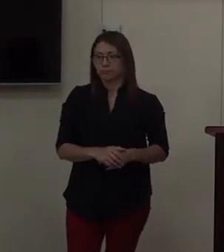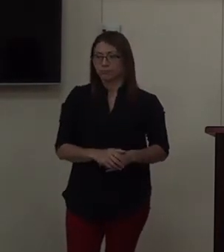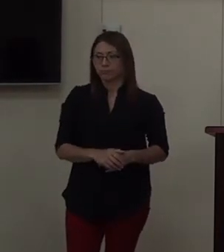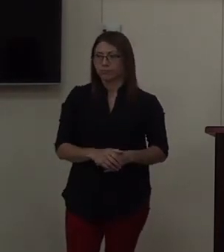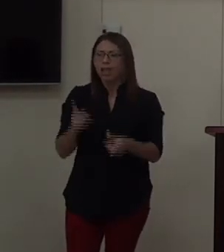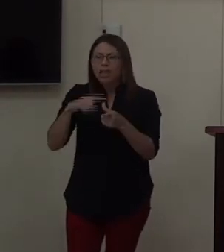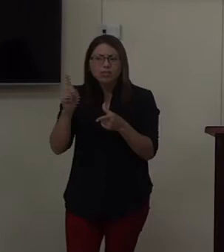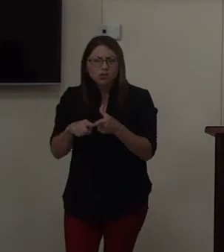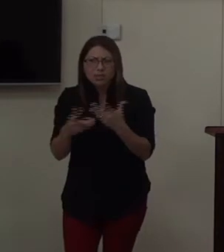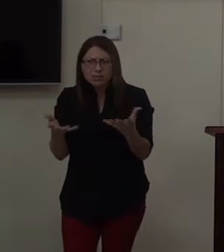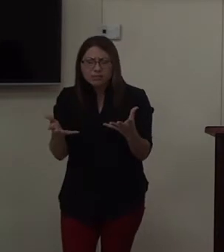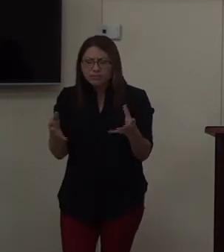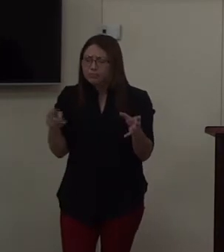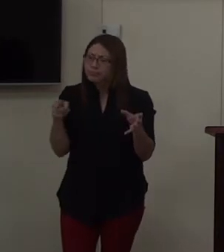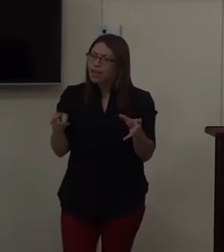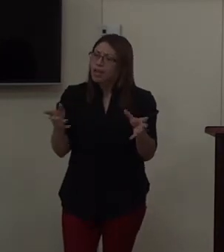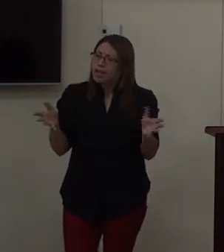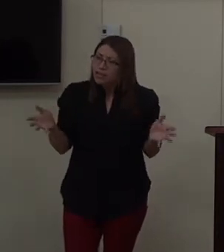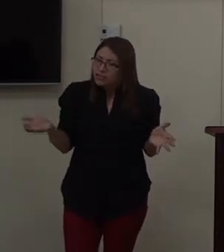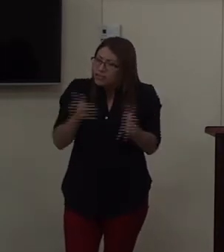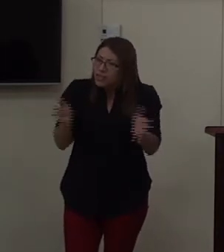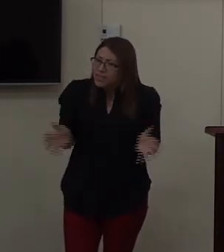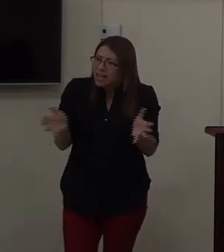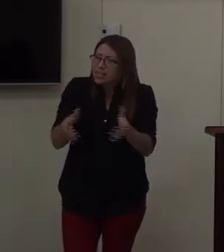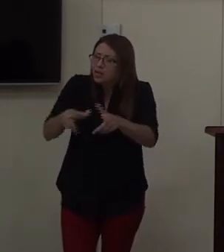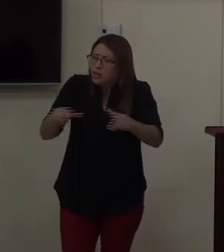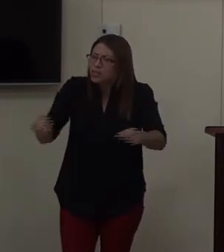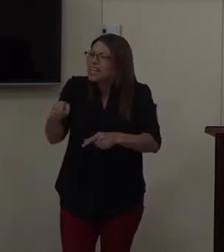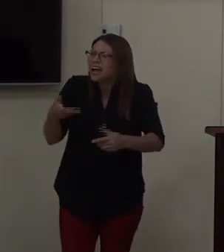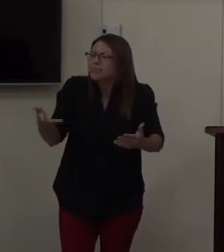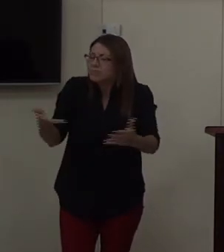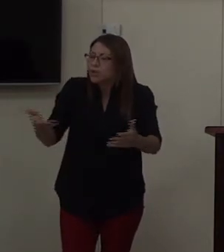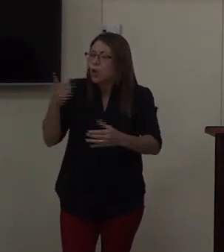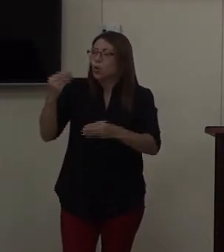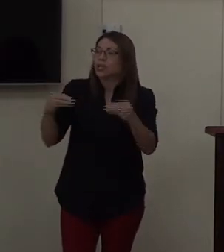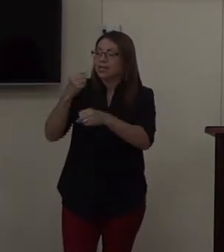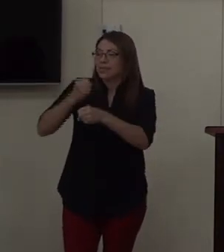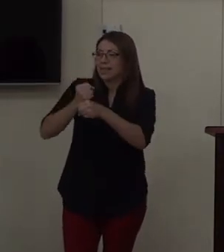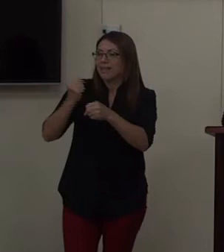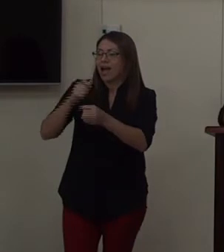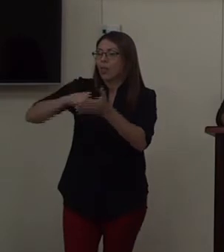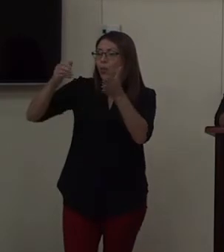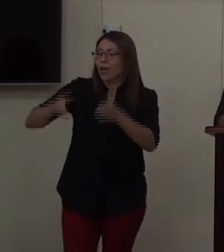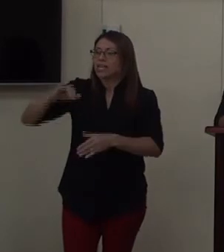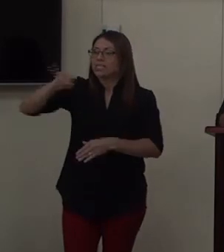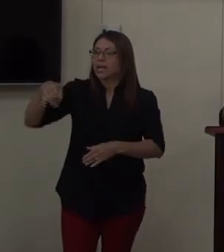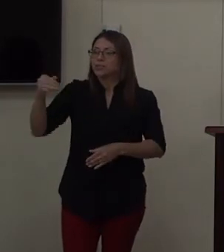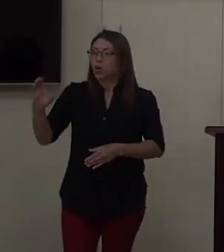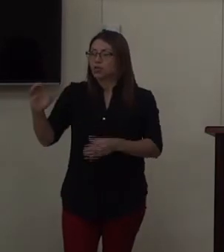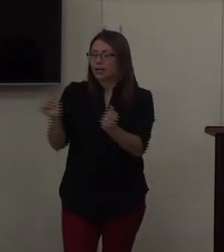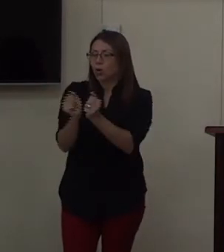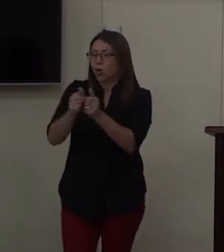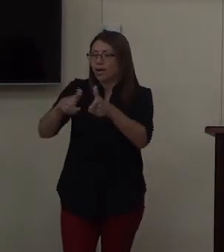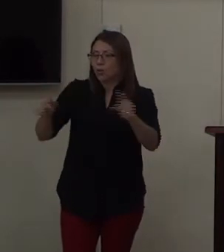¿Qué son entonces los movimientos de revitalización lingüística? Y uno de los que más ha trabajado es el James Consta con Lenguas de Francia,